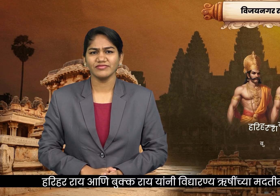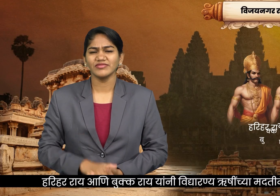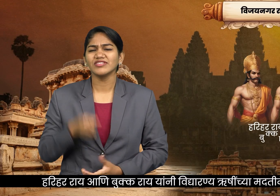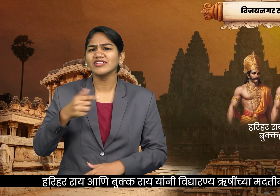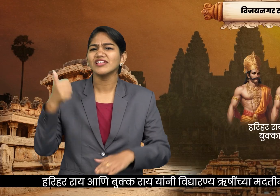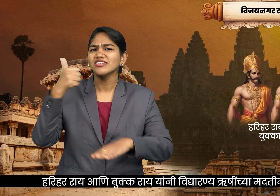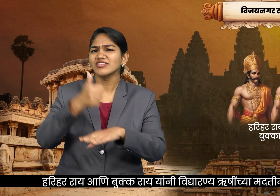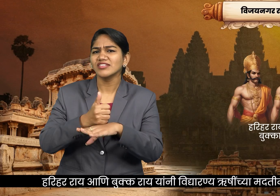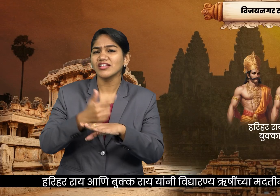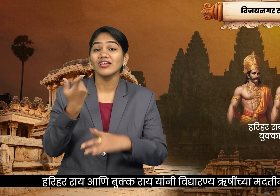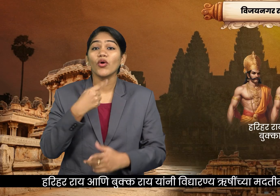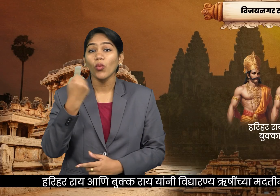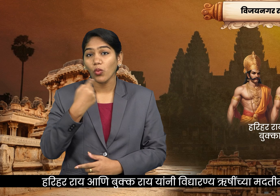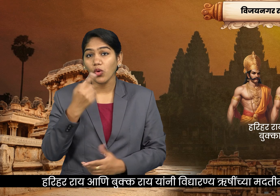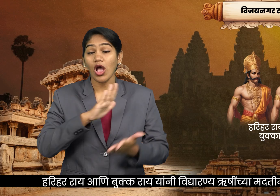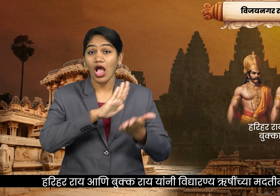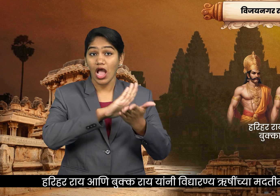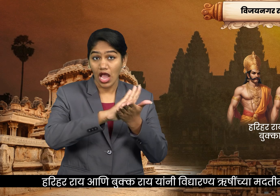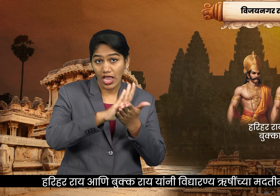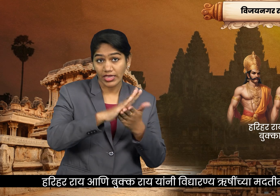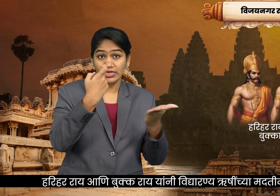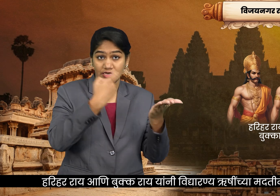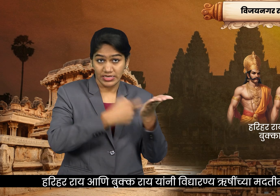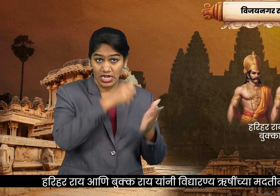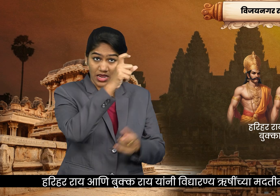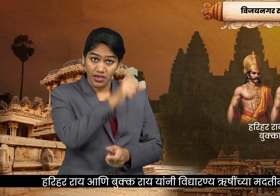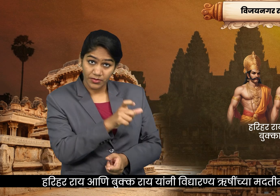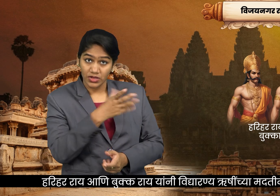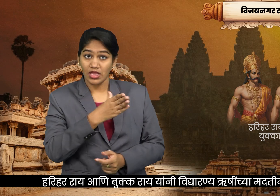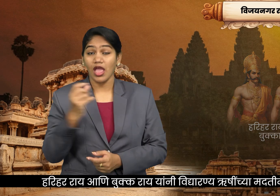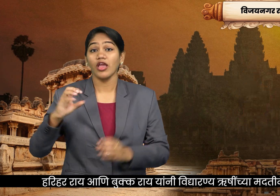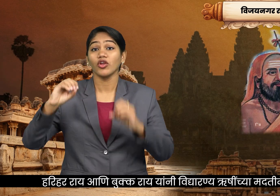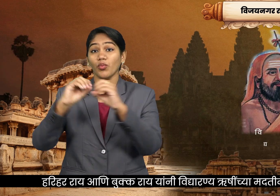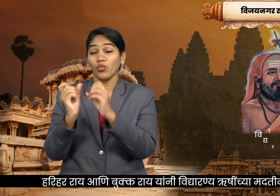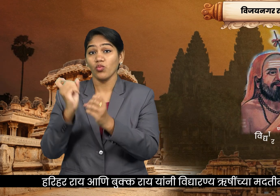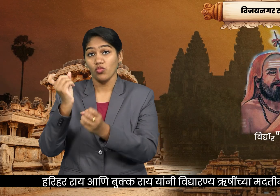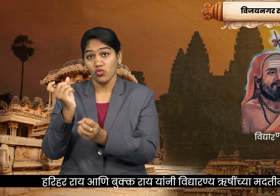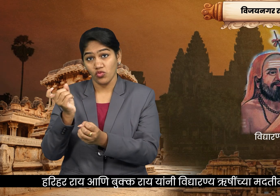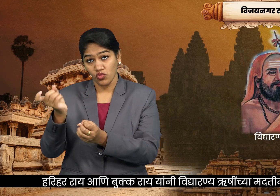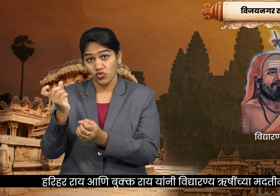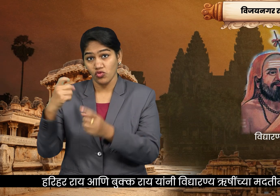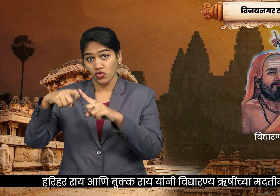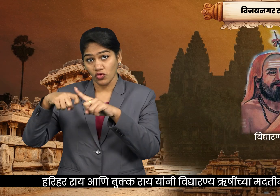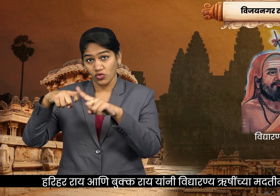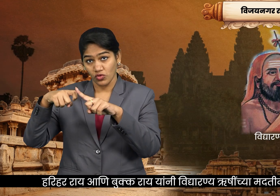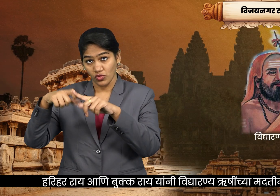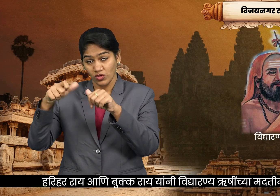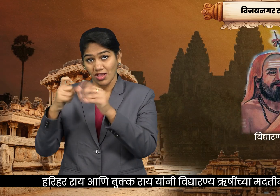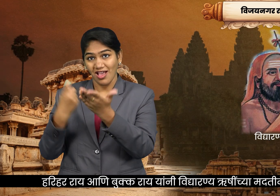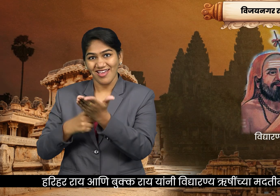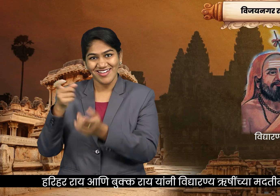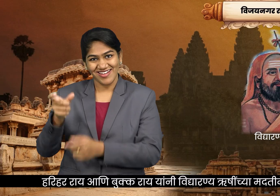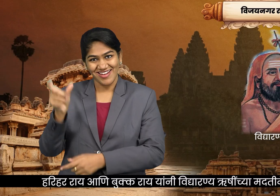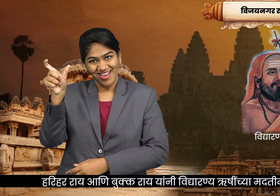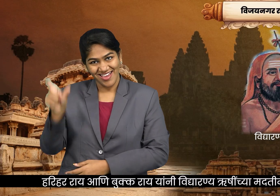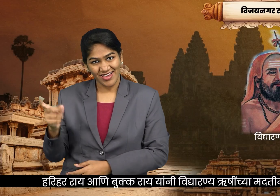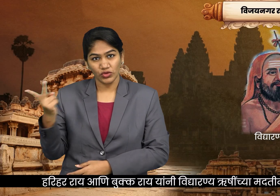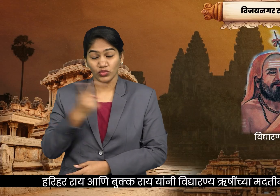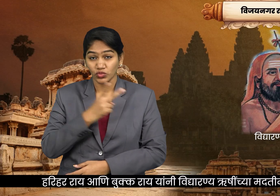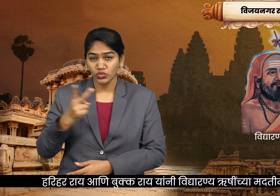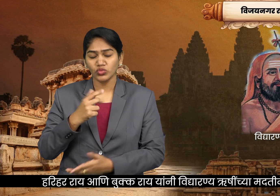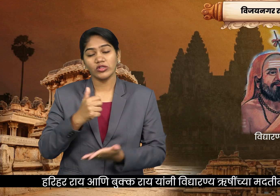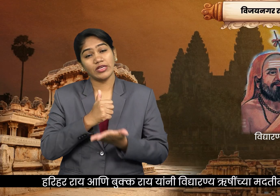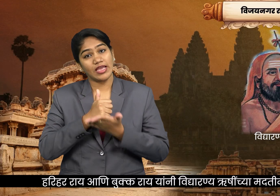हरिहर राय आणि बुक्का राय यांनी विद्यारण्य ऋषीच्या मदतीने